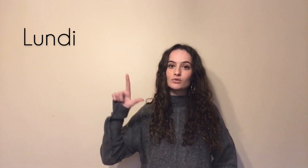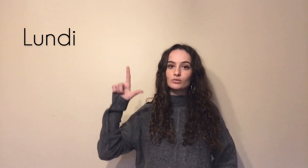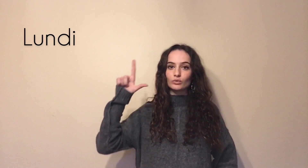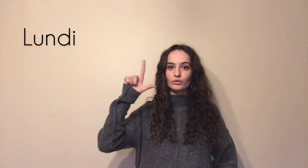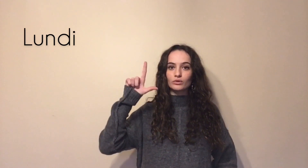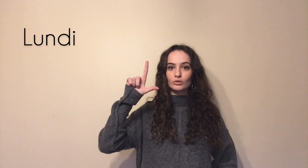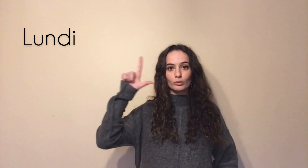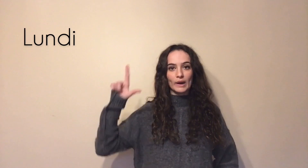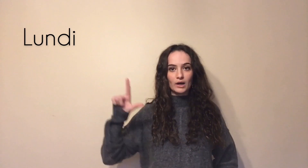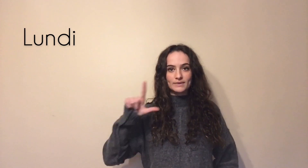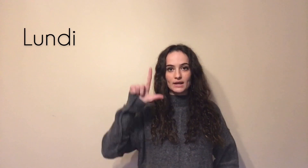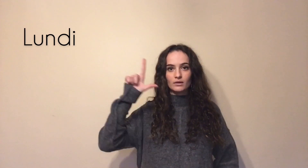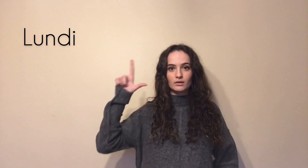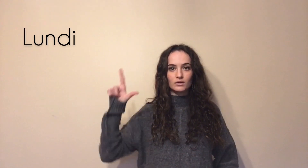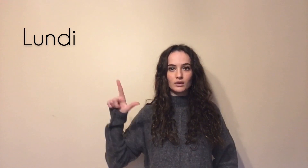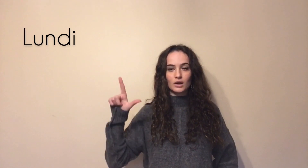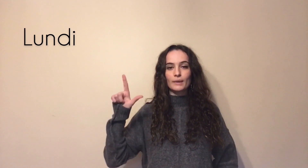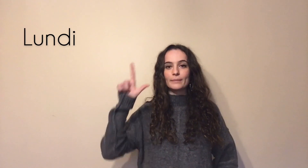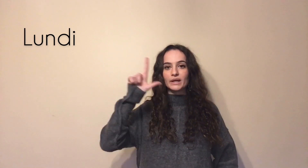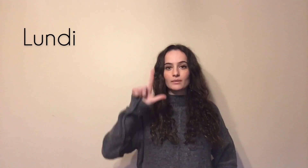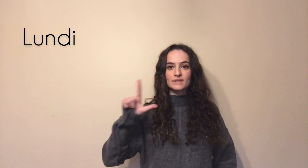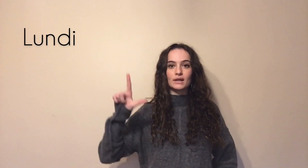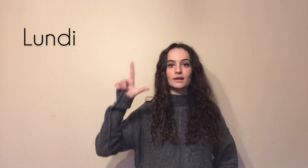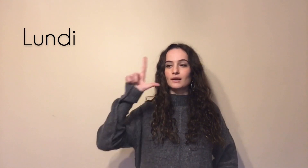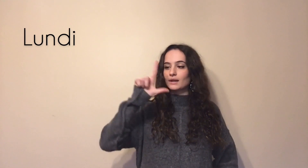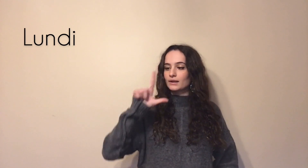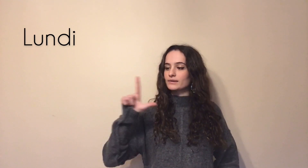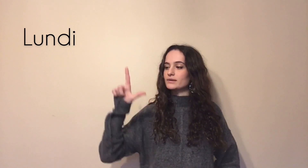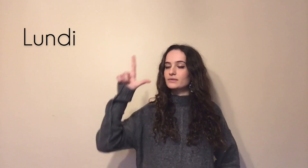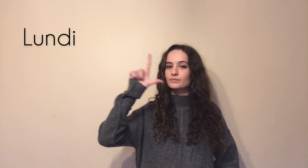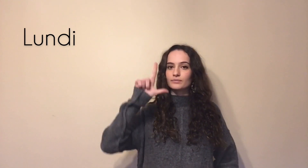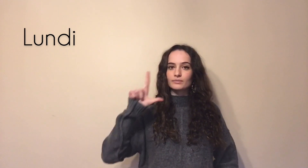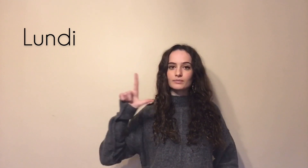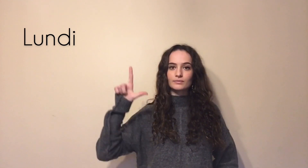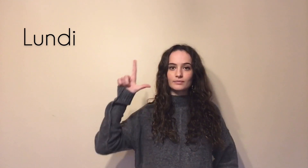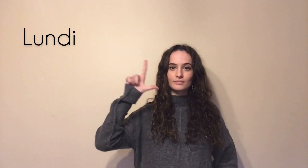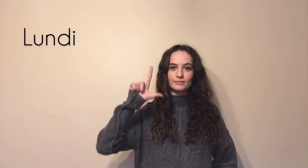montre. Donc pas comme ça, mais comme ça, lundi.